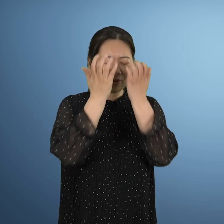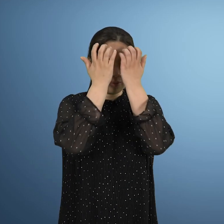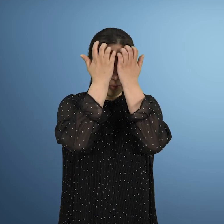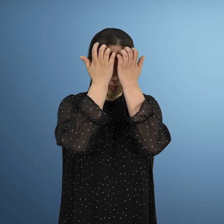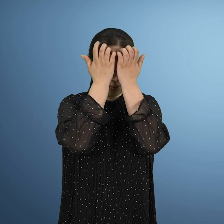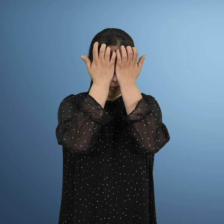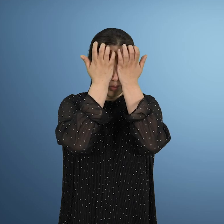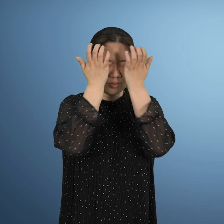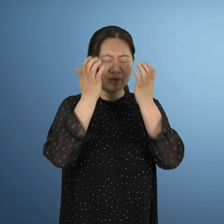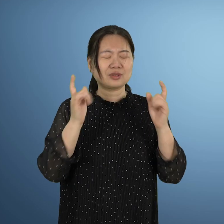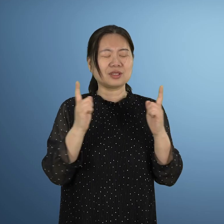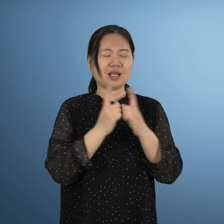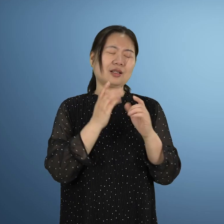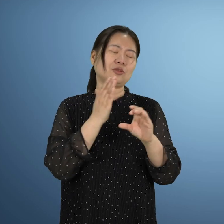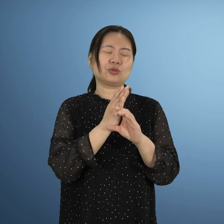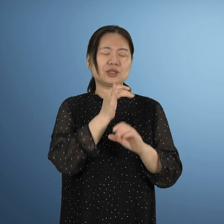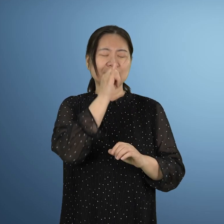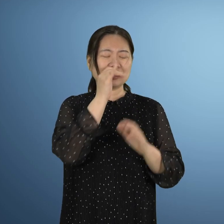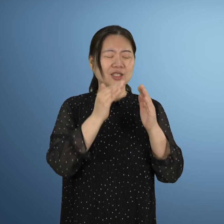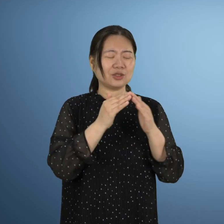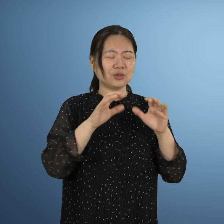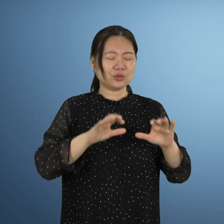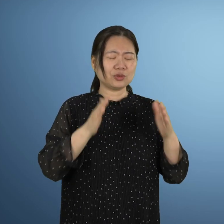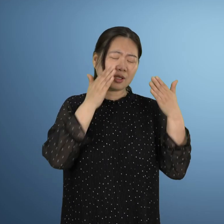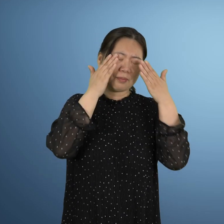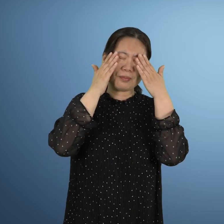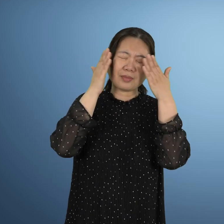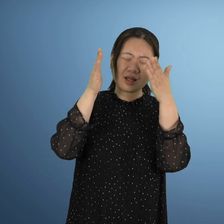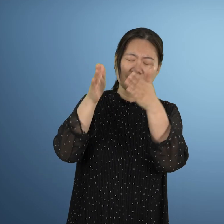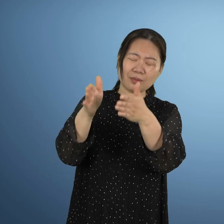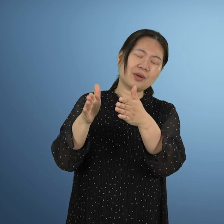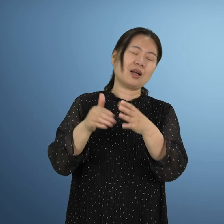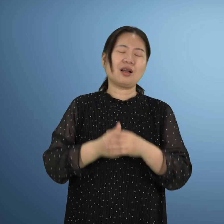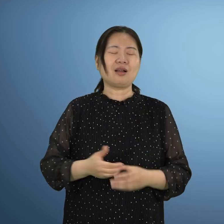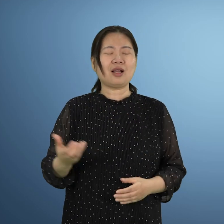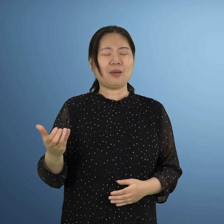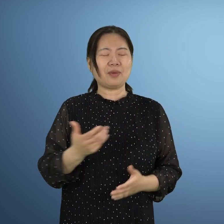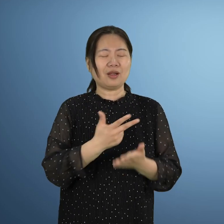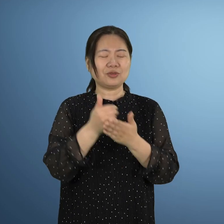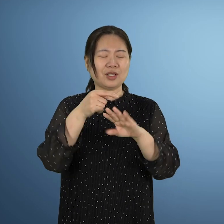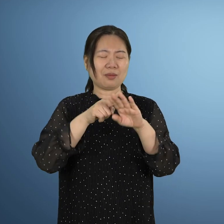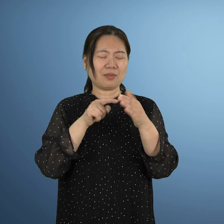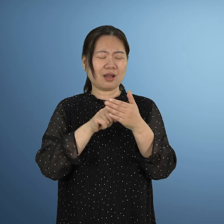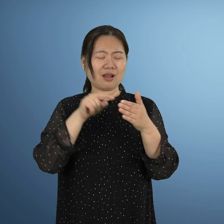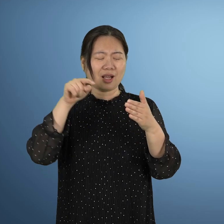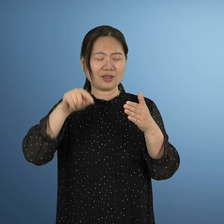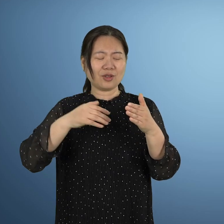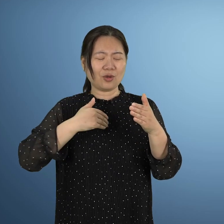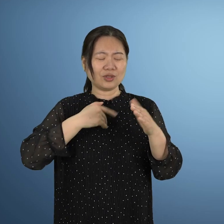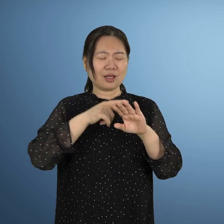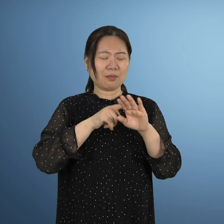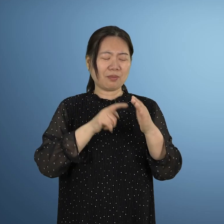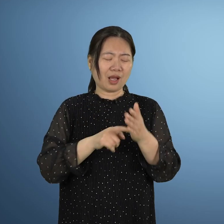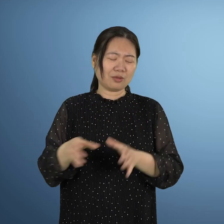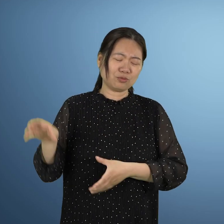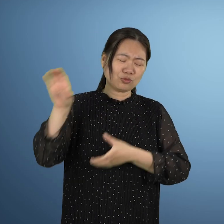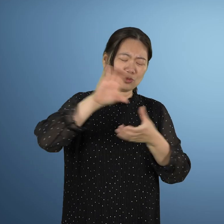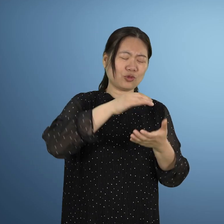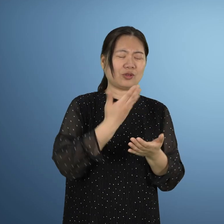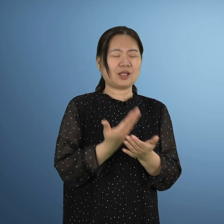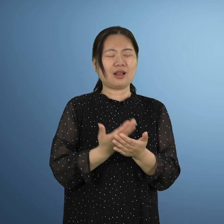고통 속에 처해 있는 그 이웃을 향해서 아파하는 주님의 마음 속에 우리의 마음을 부어